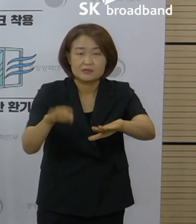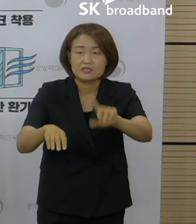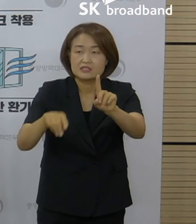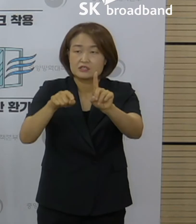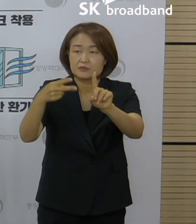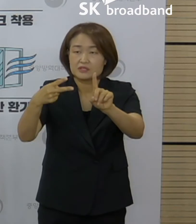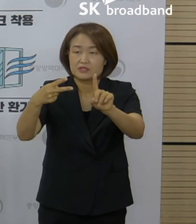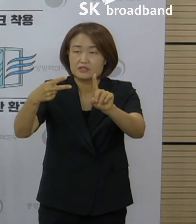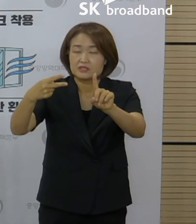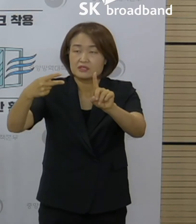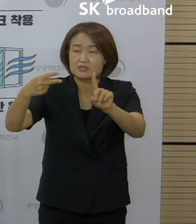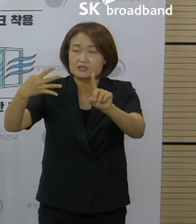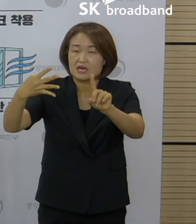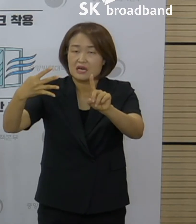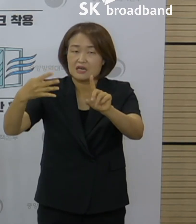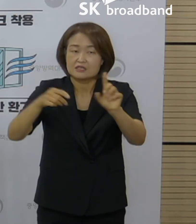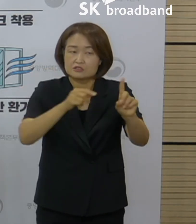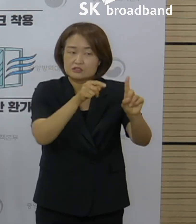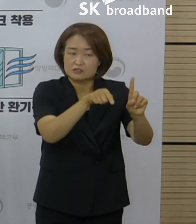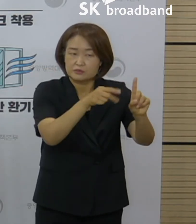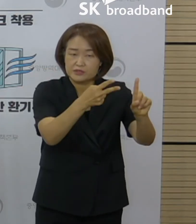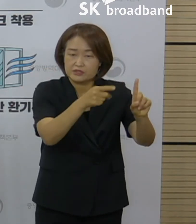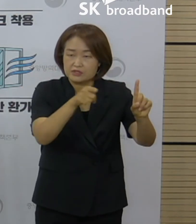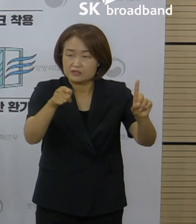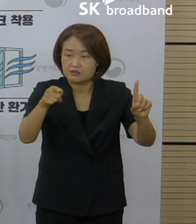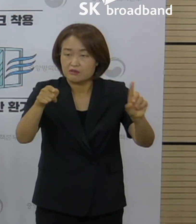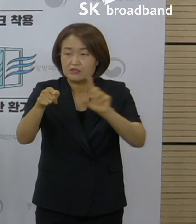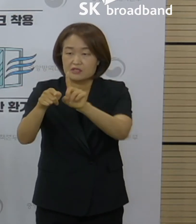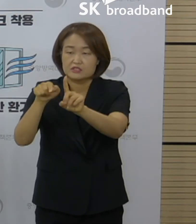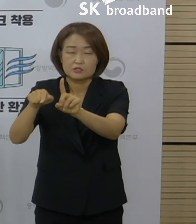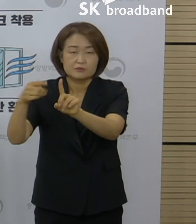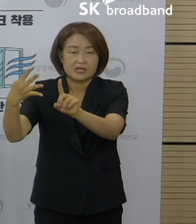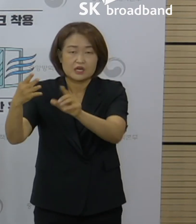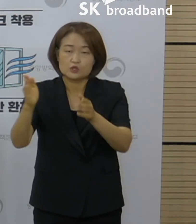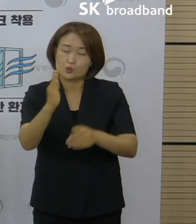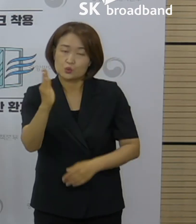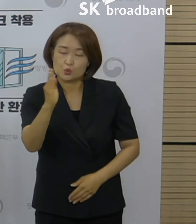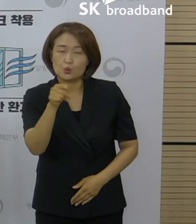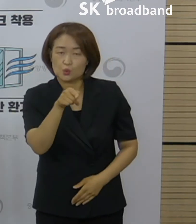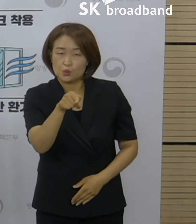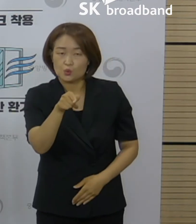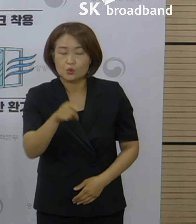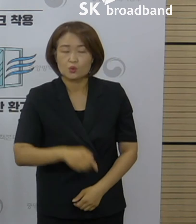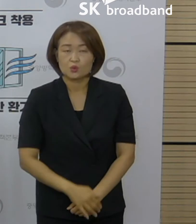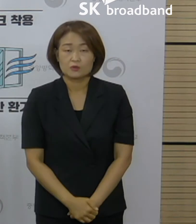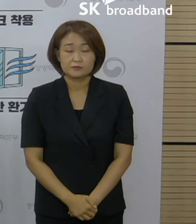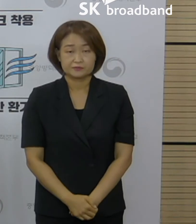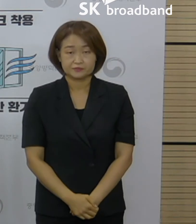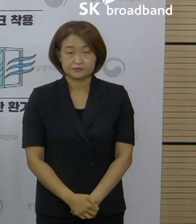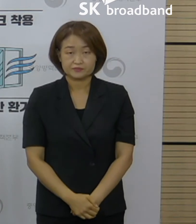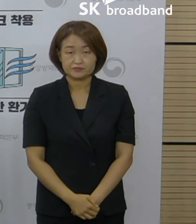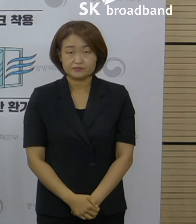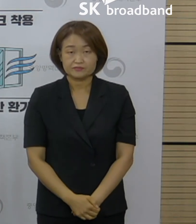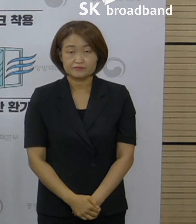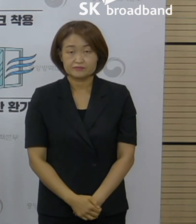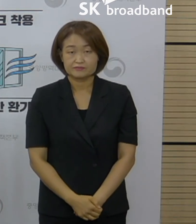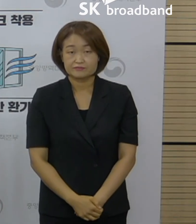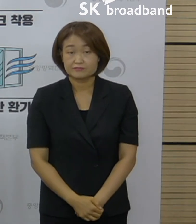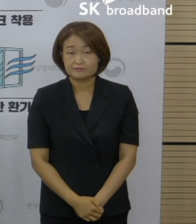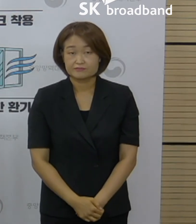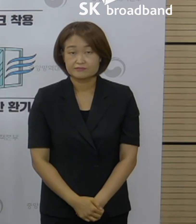1.2에서 1.4 사이에 위치해 있습니다. 그 정도의 수치는 아까 제가 말씀드린 그런